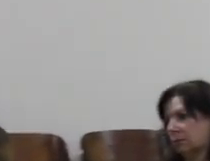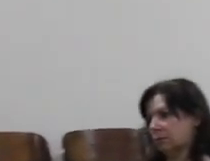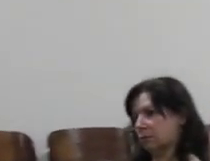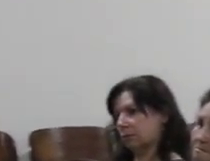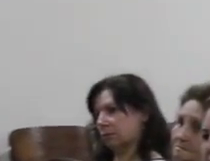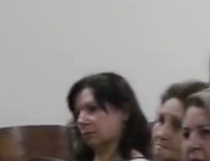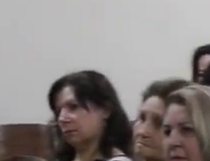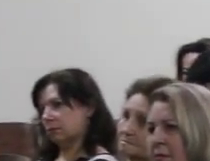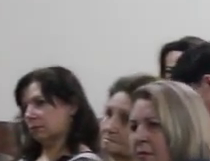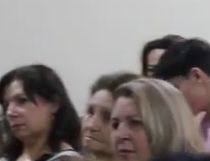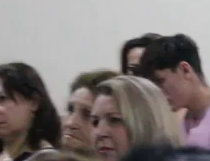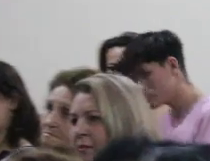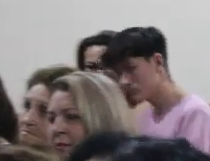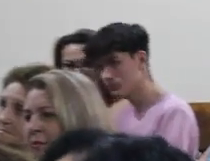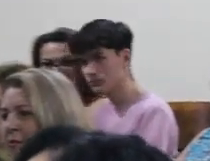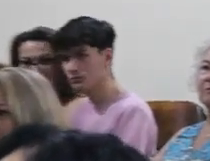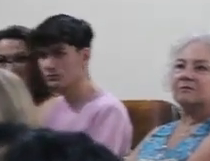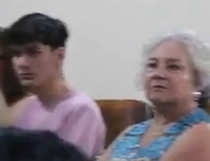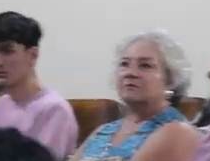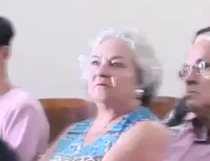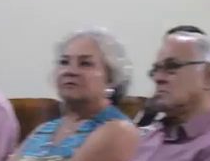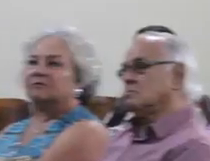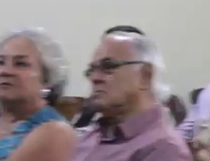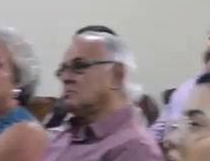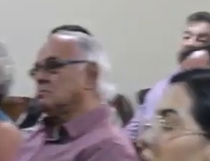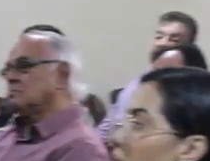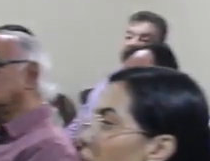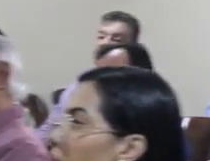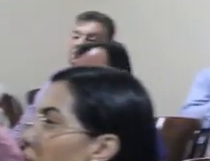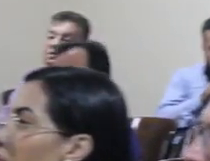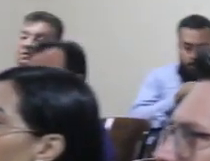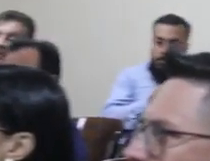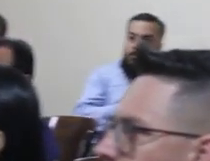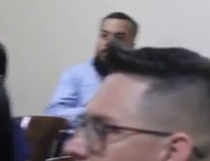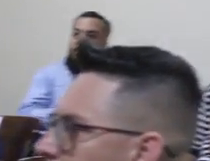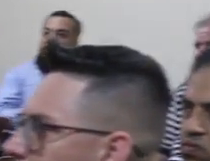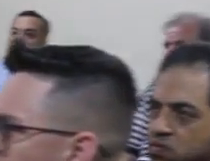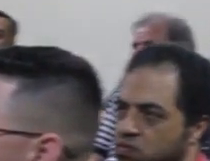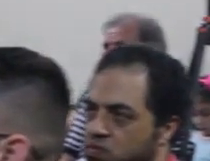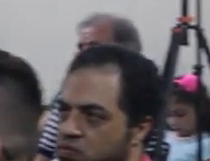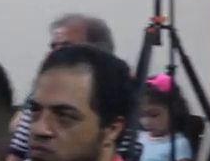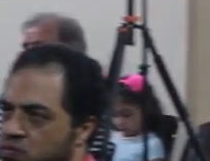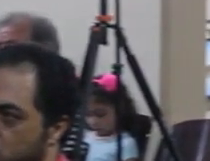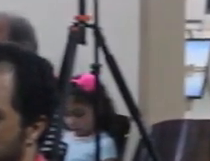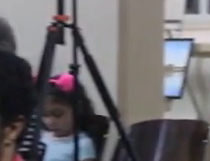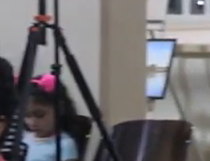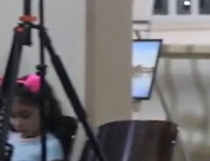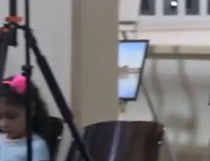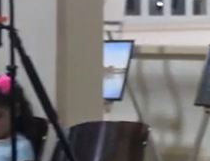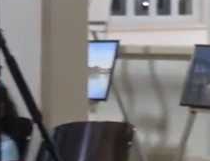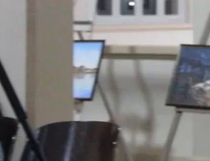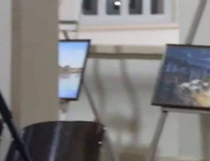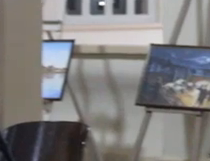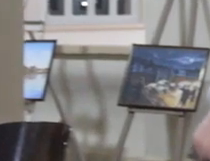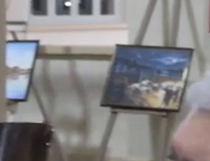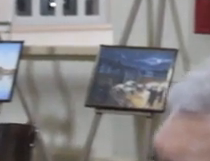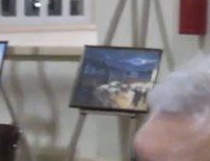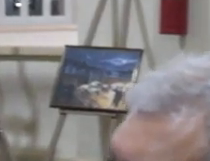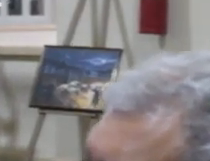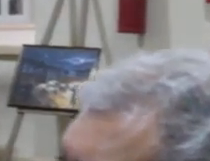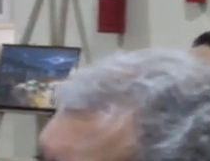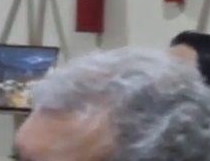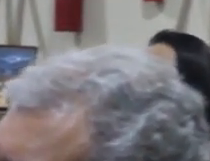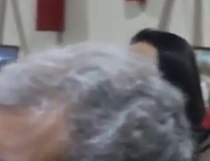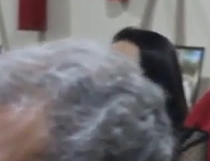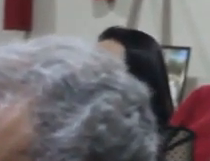Passo Fundo estava promovendo um evento latino-americano de preservação ferroviária.